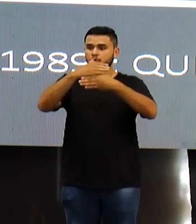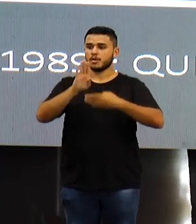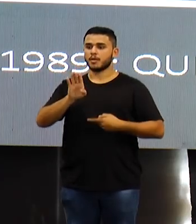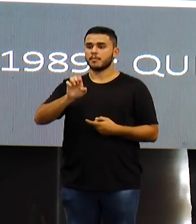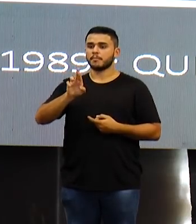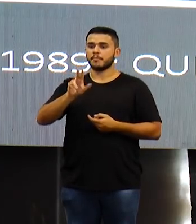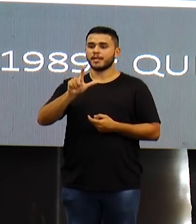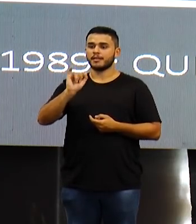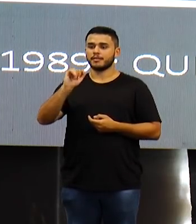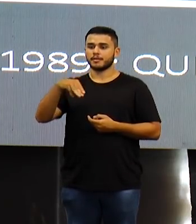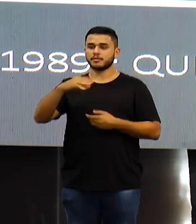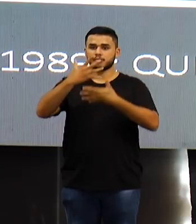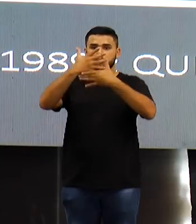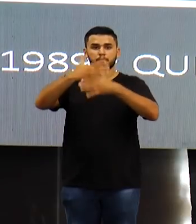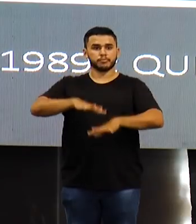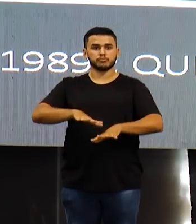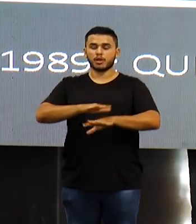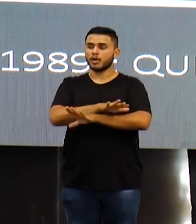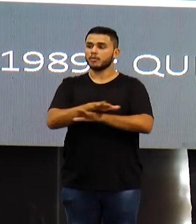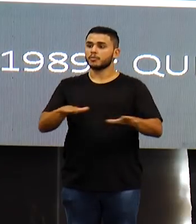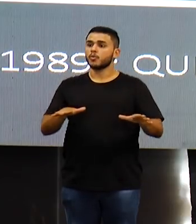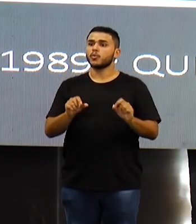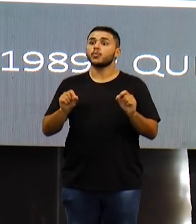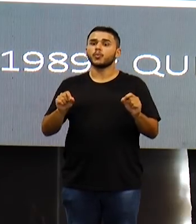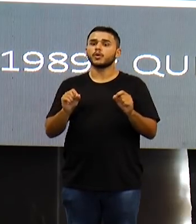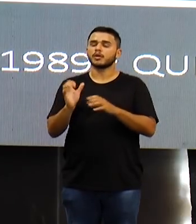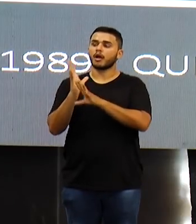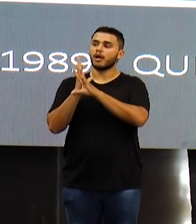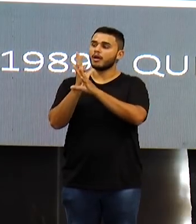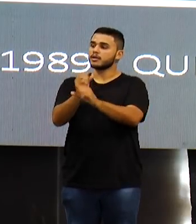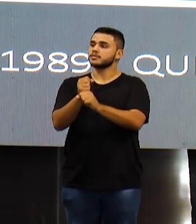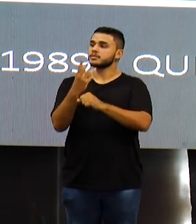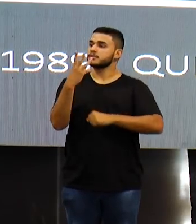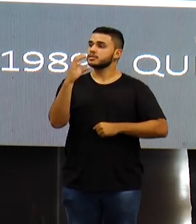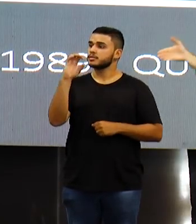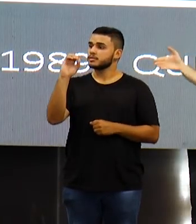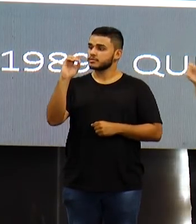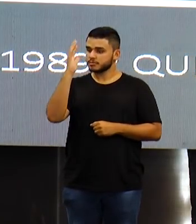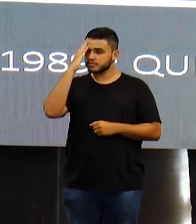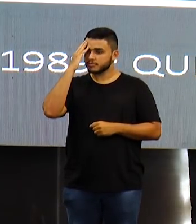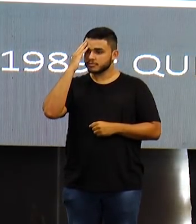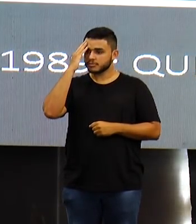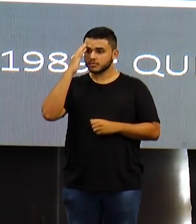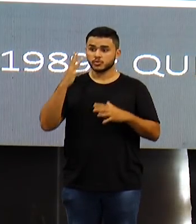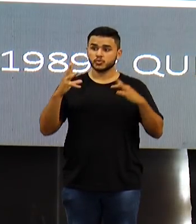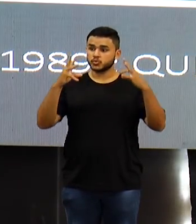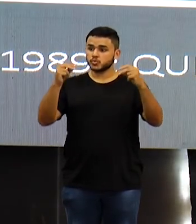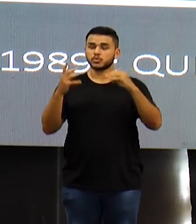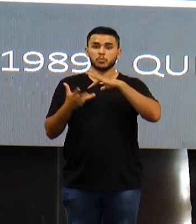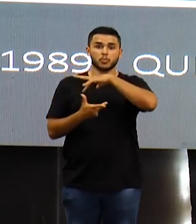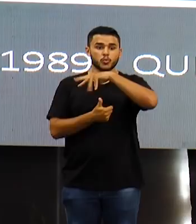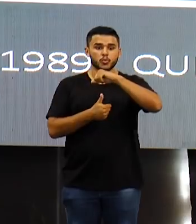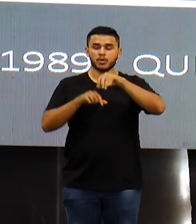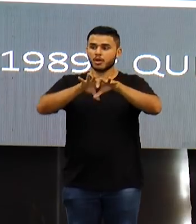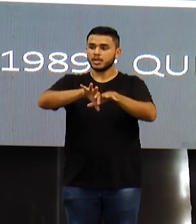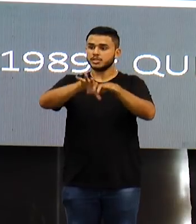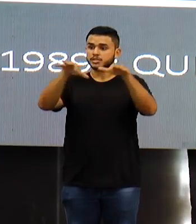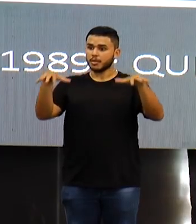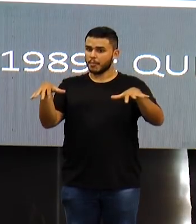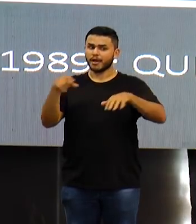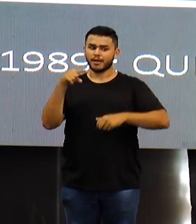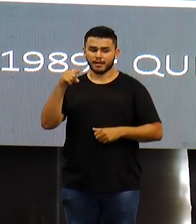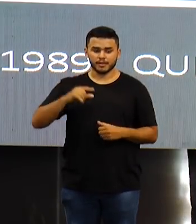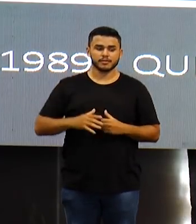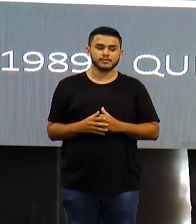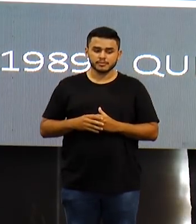gente. Fernandes, por que isso é muito importante? É o fim da bipolaridade mundial, gente. O Muro de